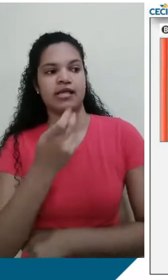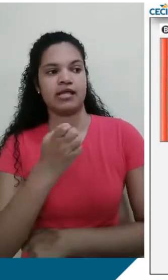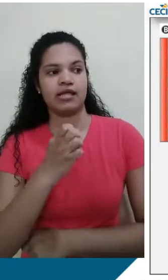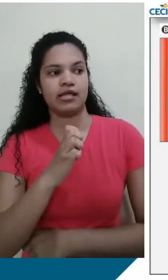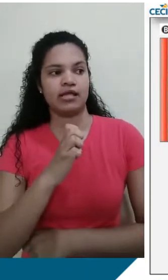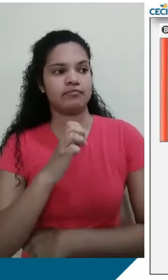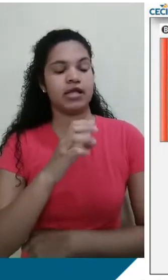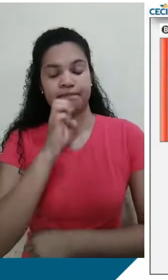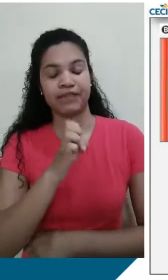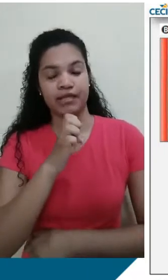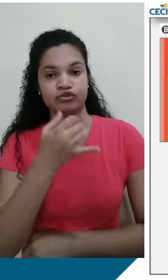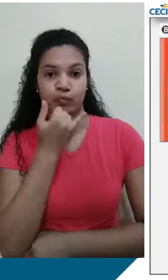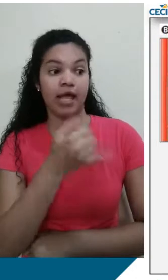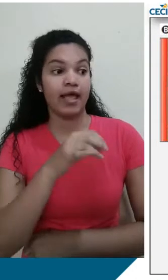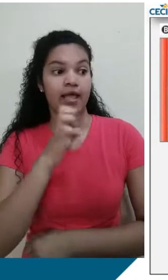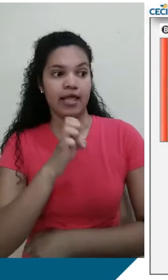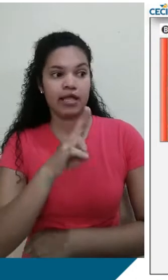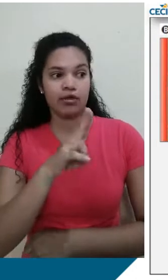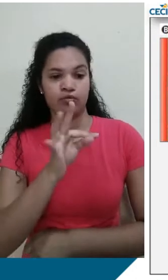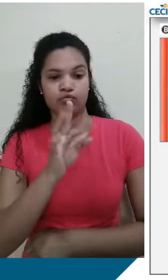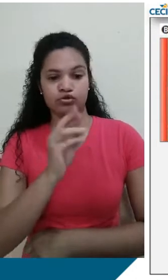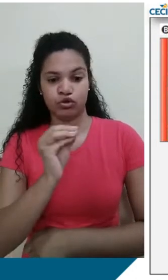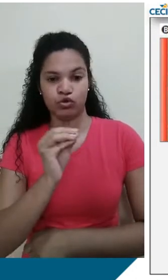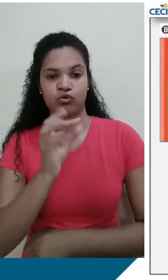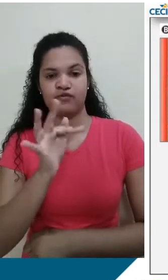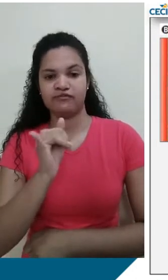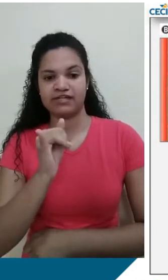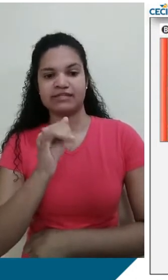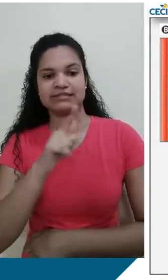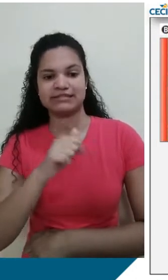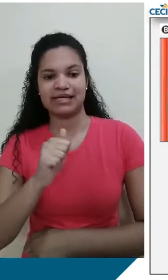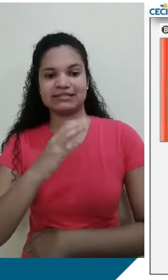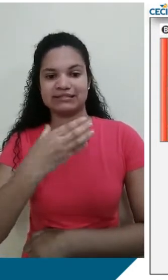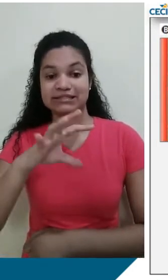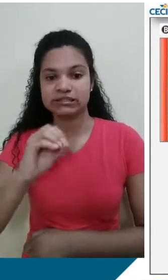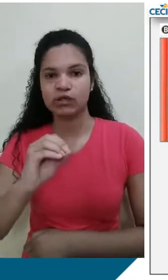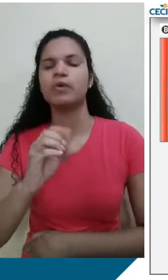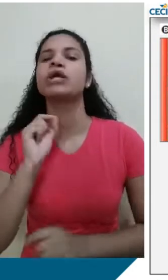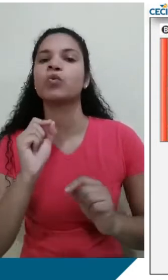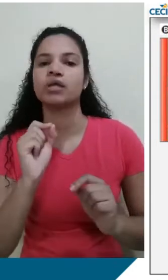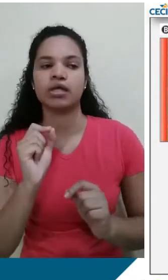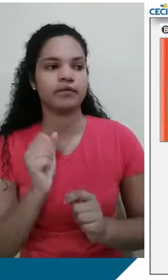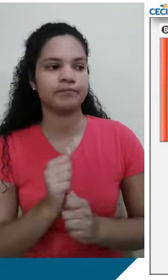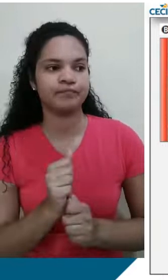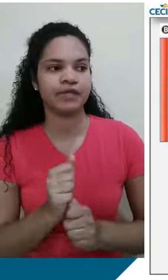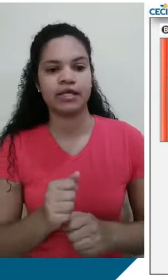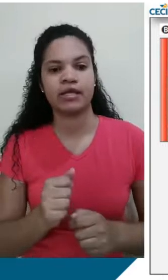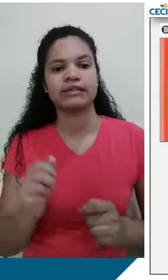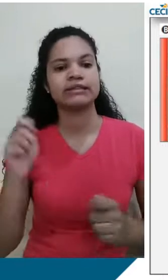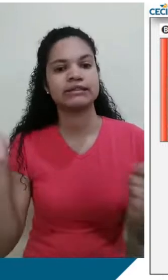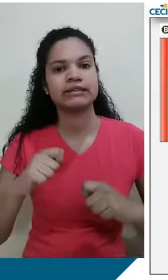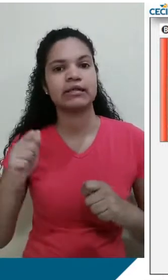A eutrofização se caracteriza por um acúmulo muito grande de matéria orgânica, que pode ser causado, por exemplo, pela eversão de